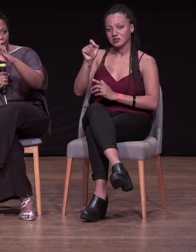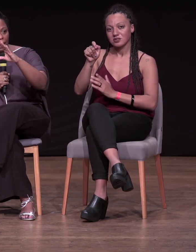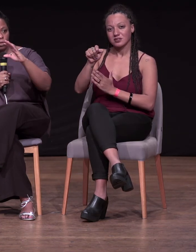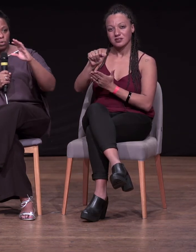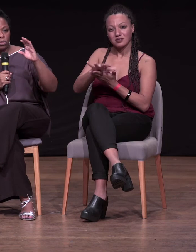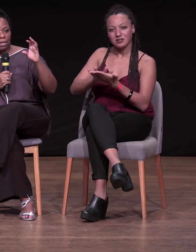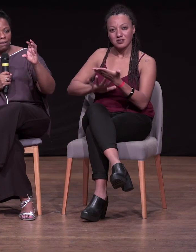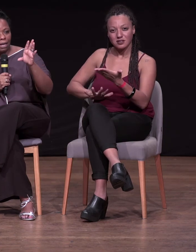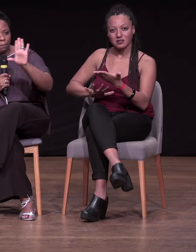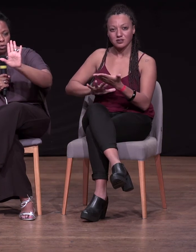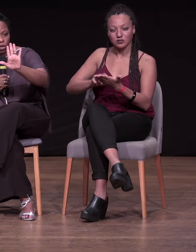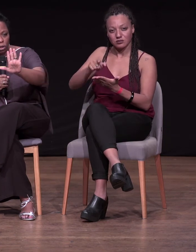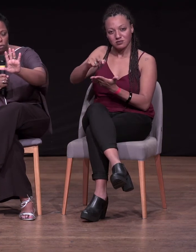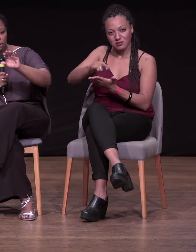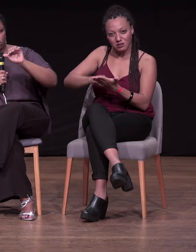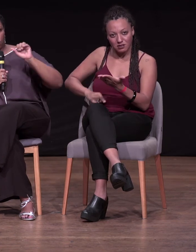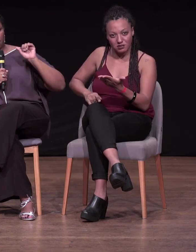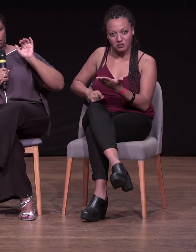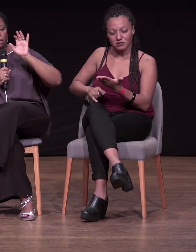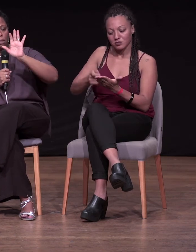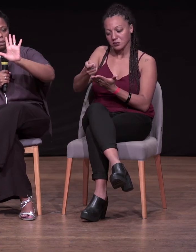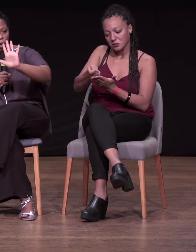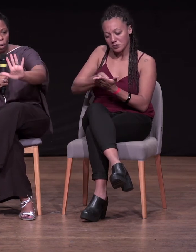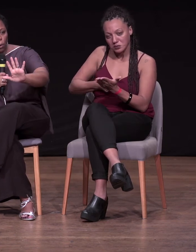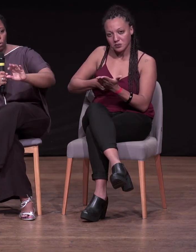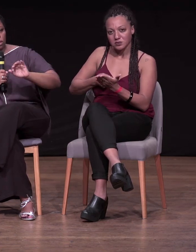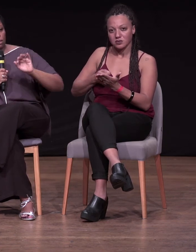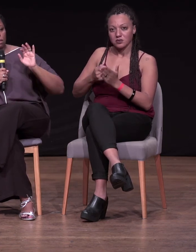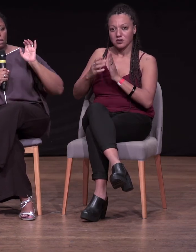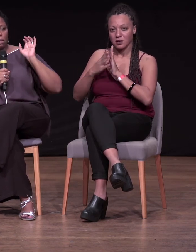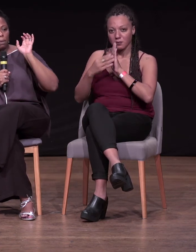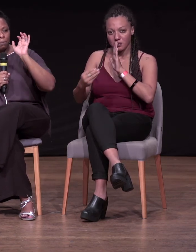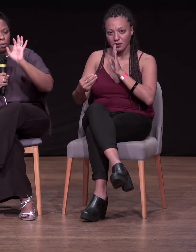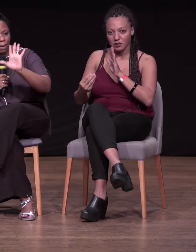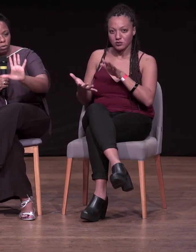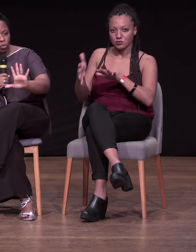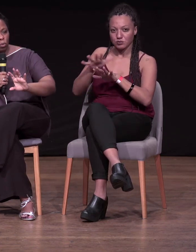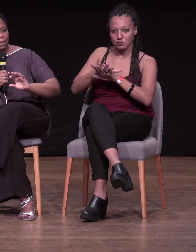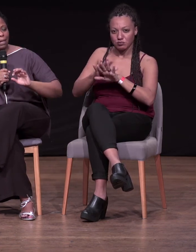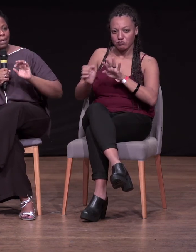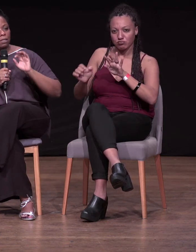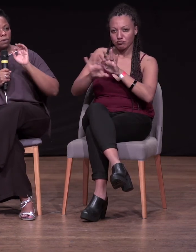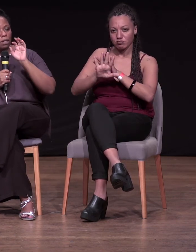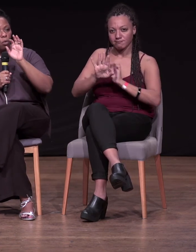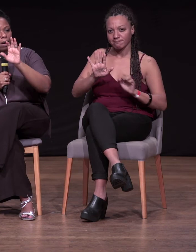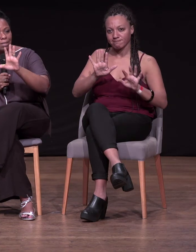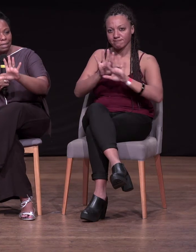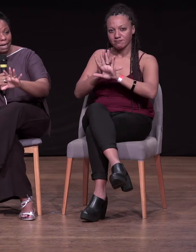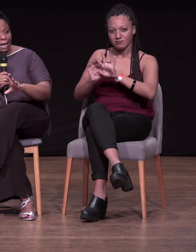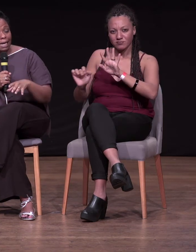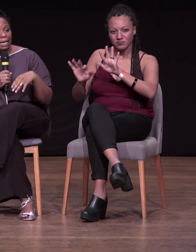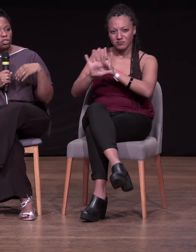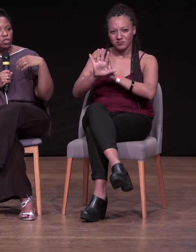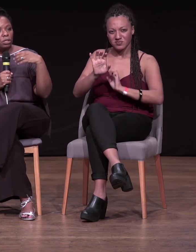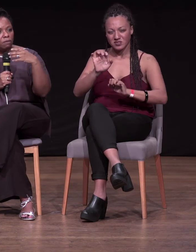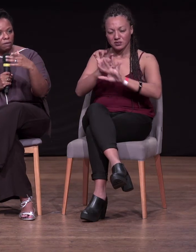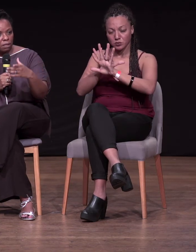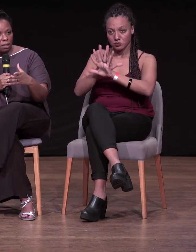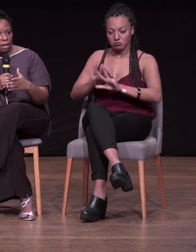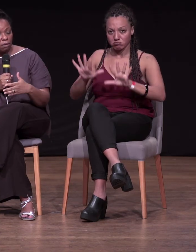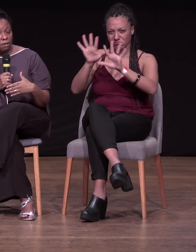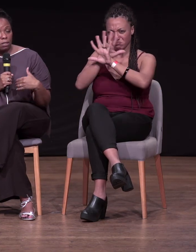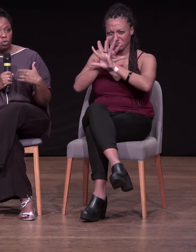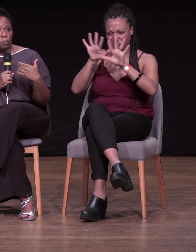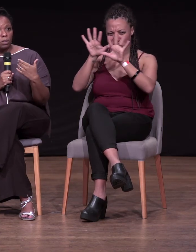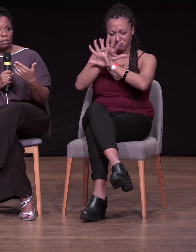aparecem impressos, ele vai repetindo, faz uma matriz, põe outra em cima, põe mais uma, até que elas fiquem quase